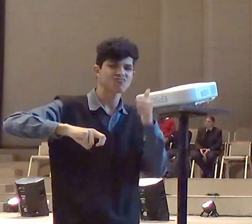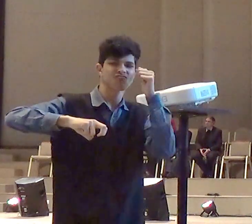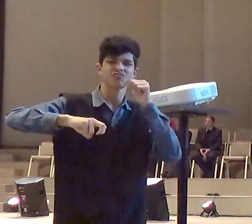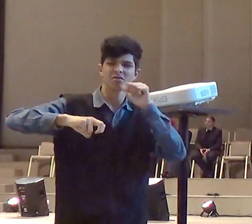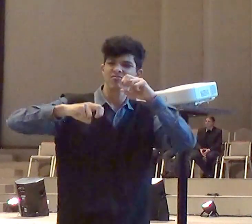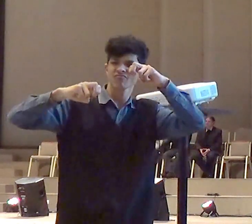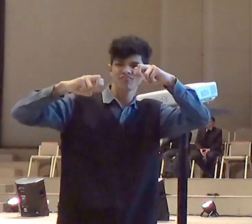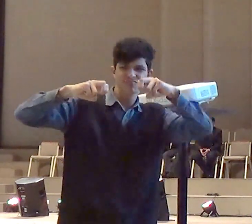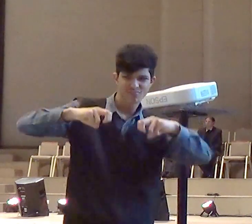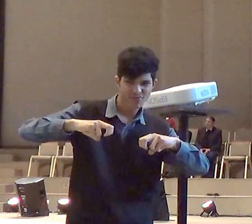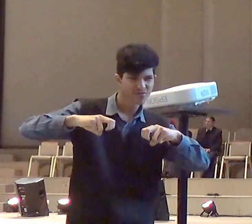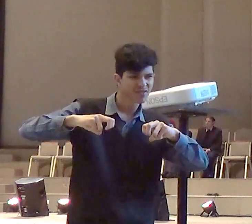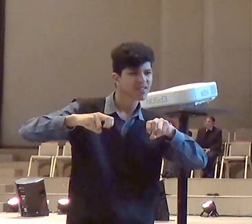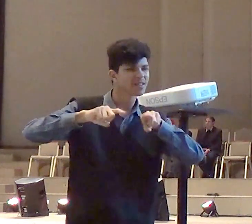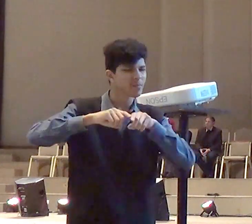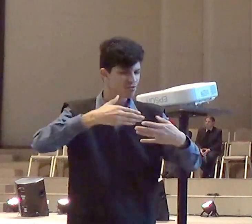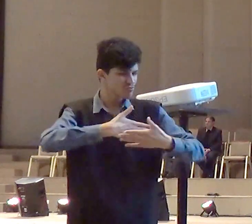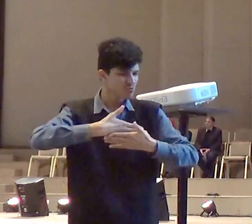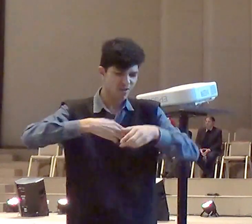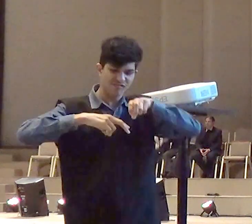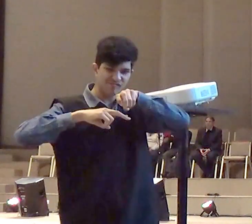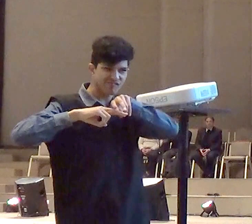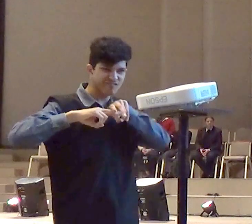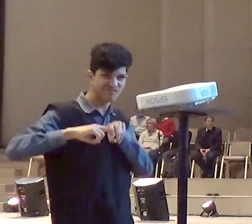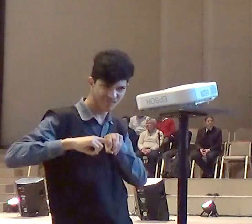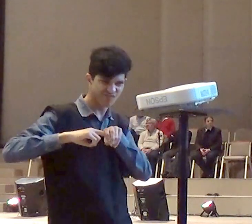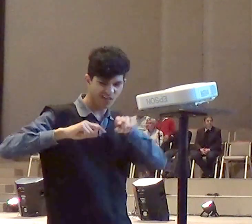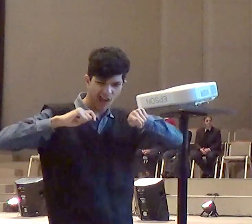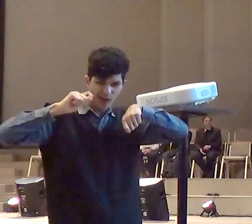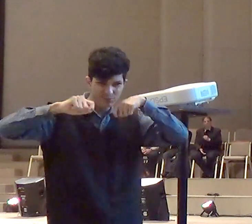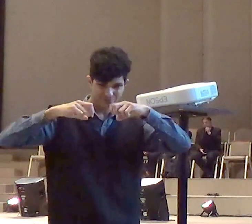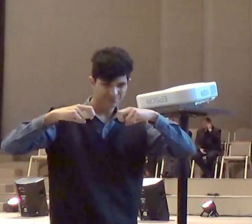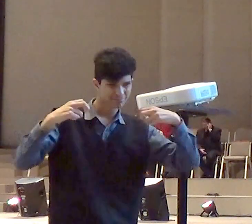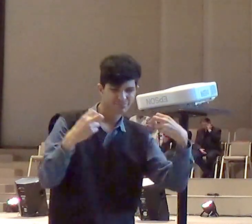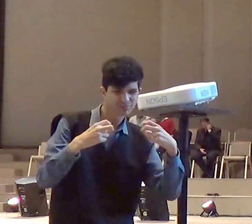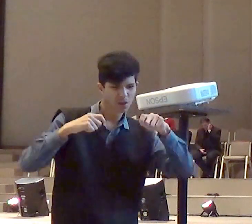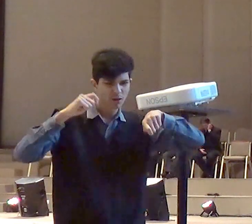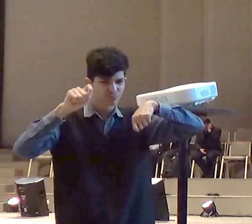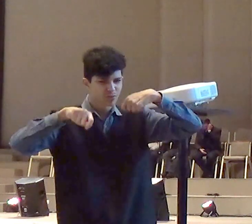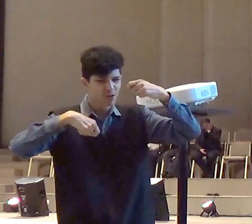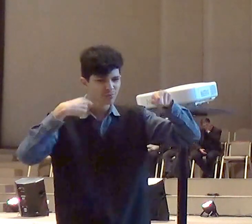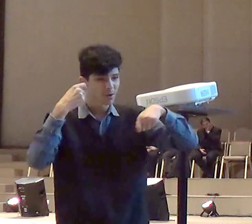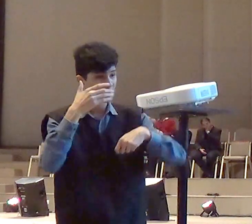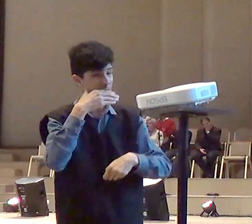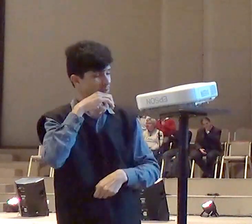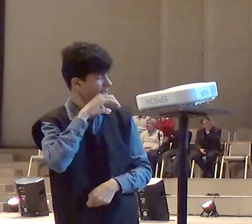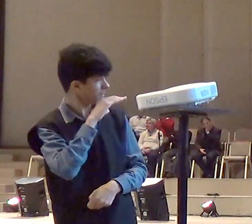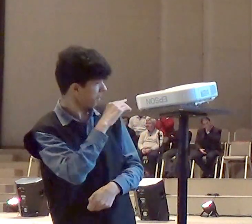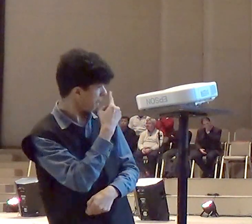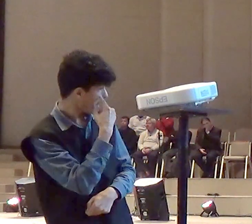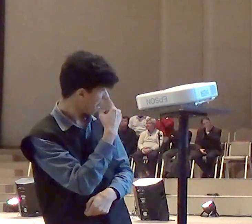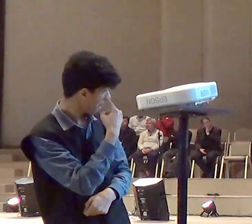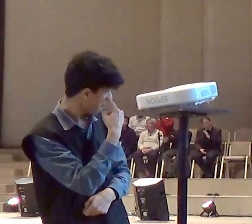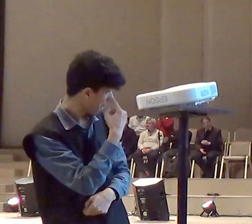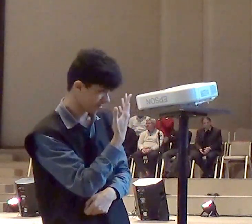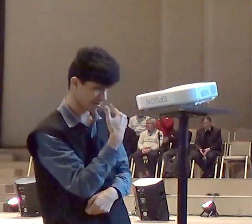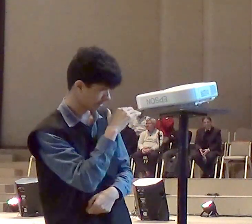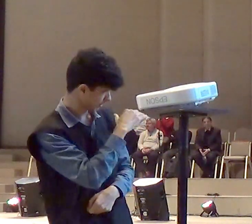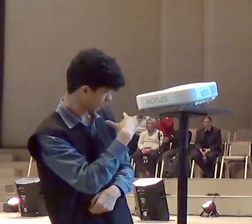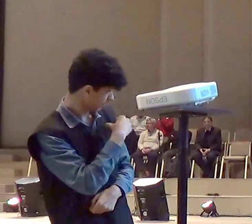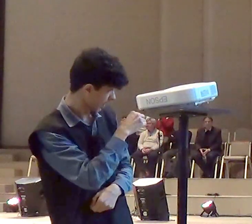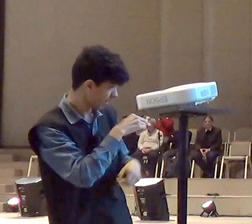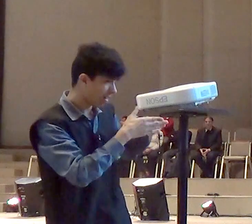tá aprendendo a comer sentado no Caldeirão tá lá não é e o papai Diz para o filhinho filhinho